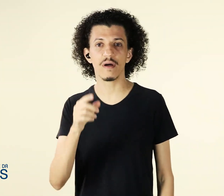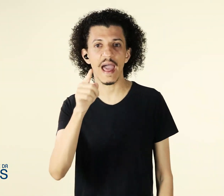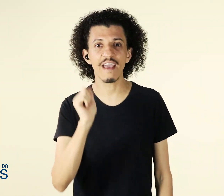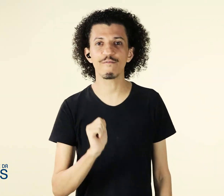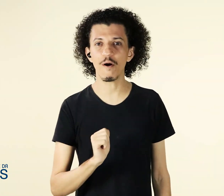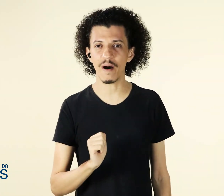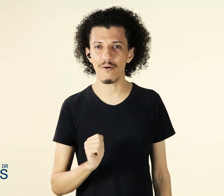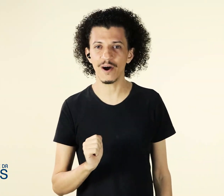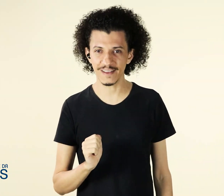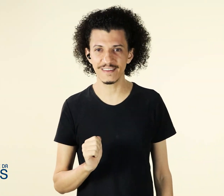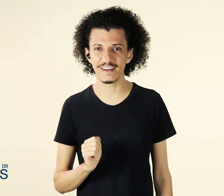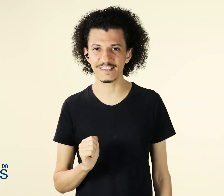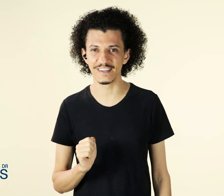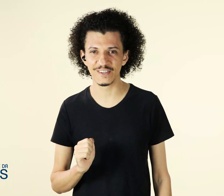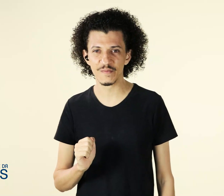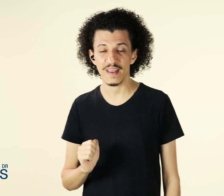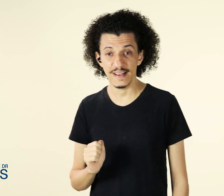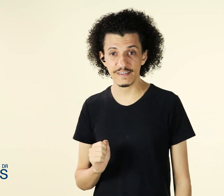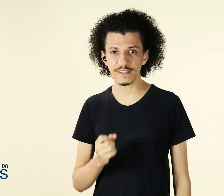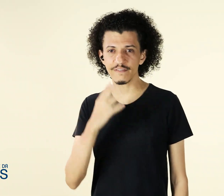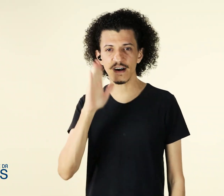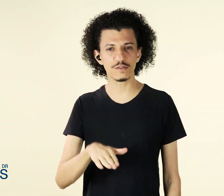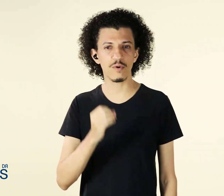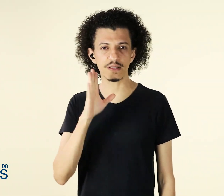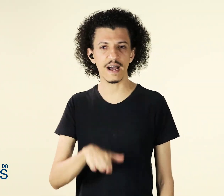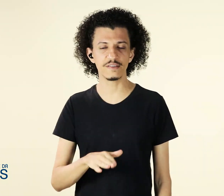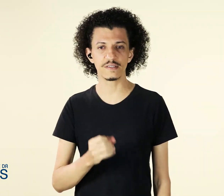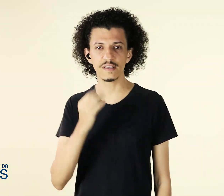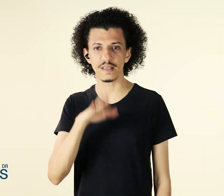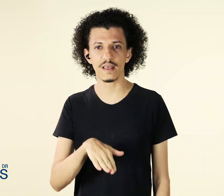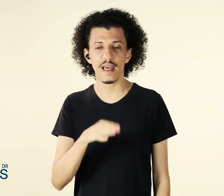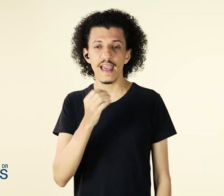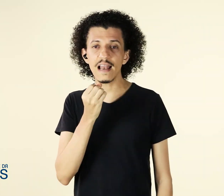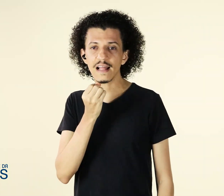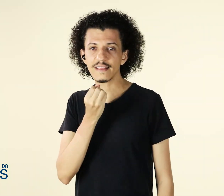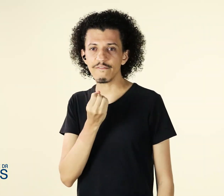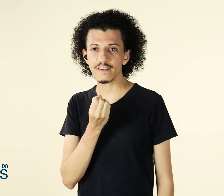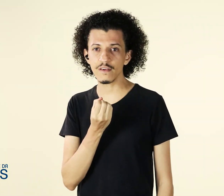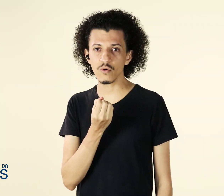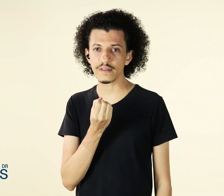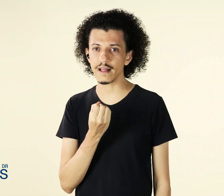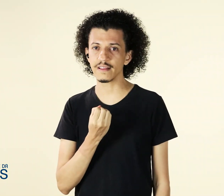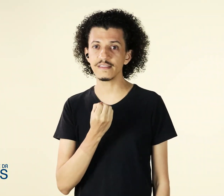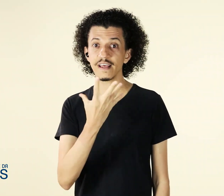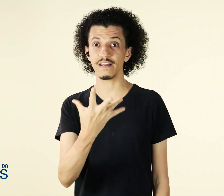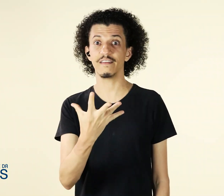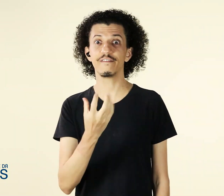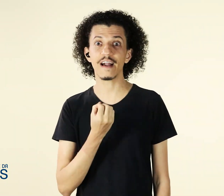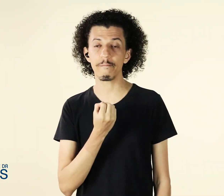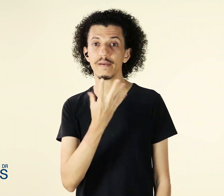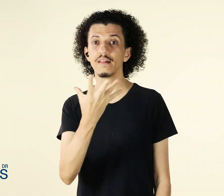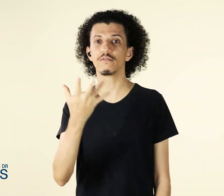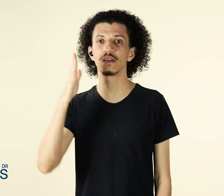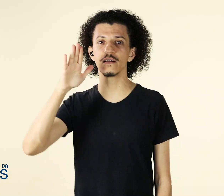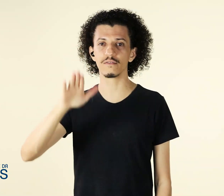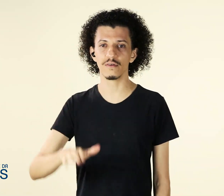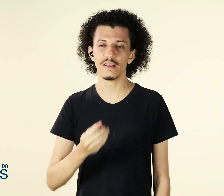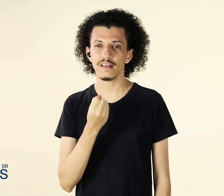é informal. Olha que interessante. Se você faz o boa tarde assim, ele até fica encurtado, nem fica abrindo tanto.